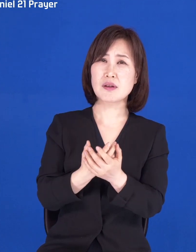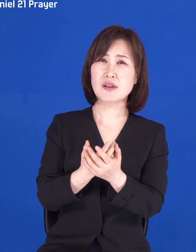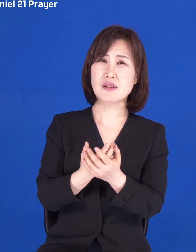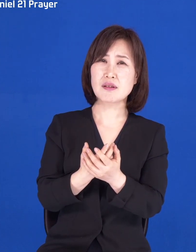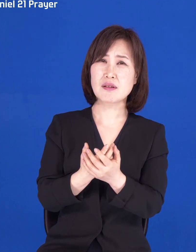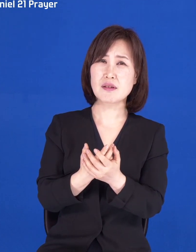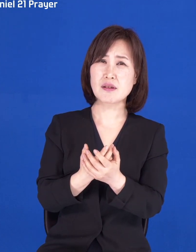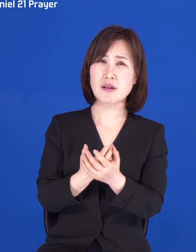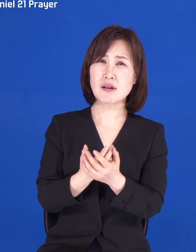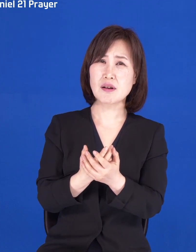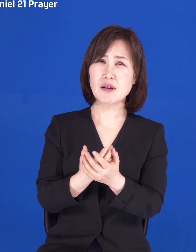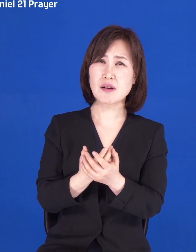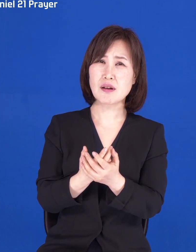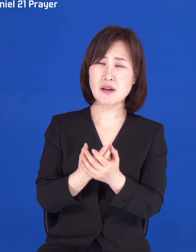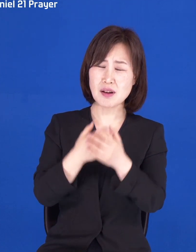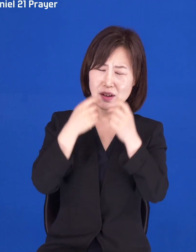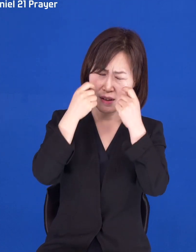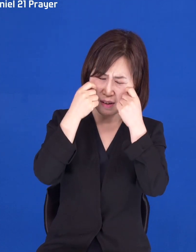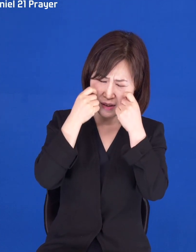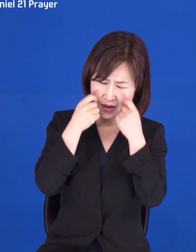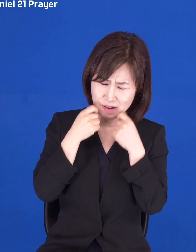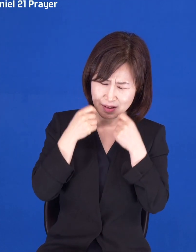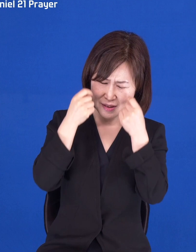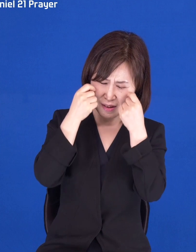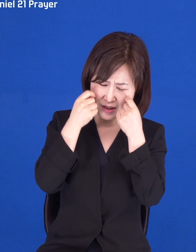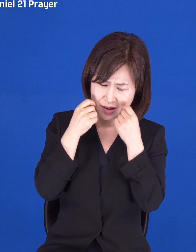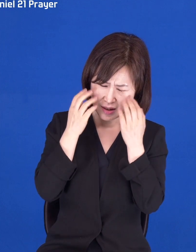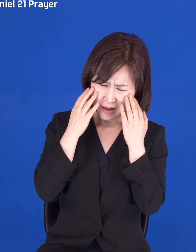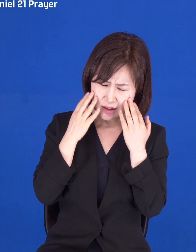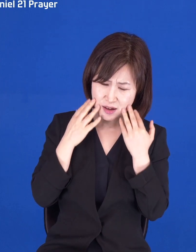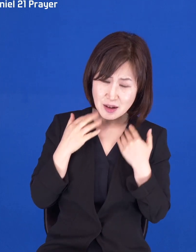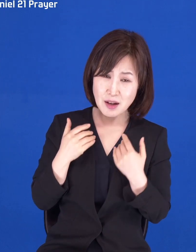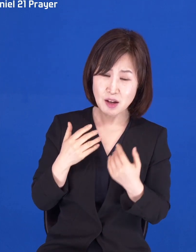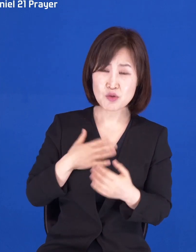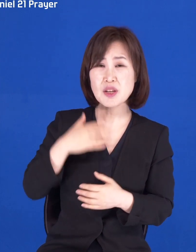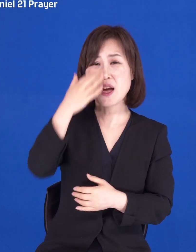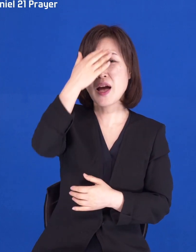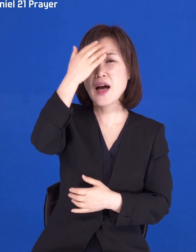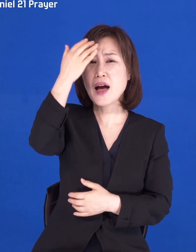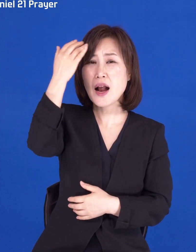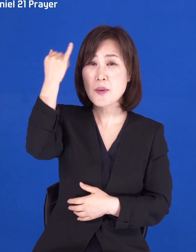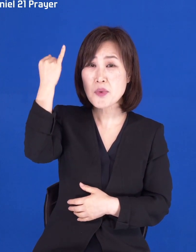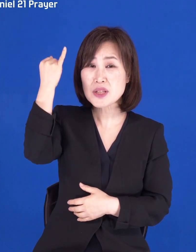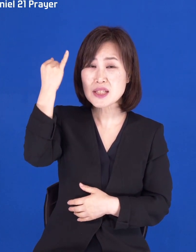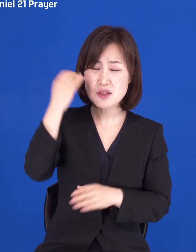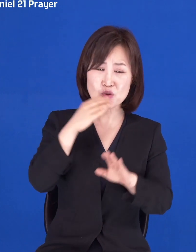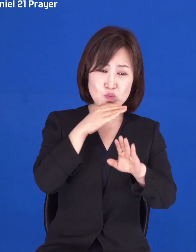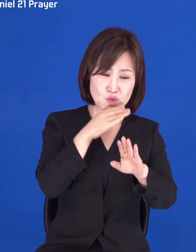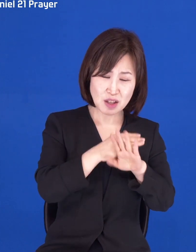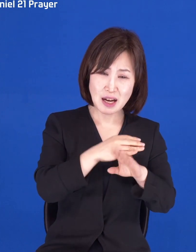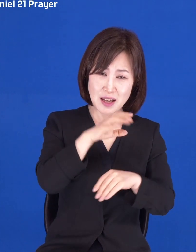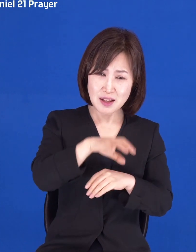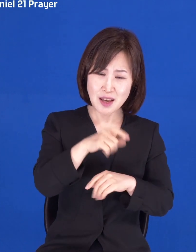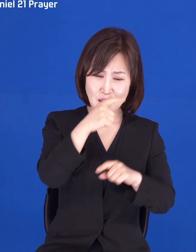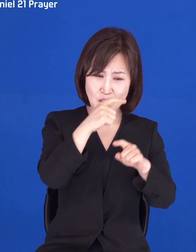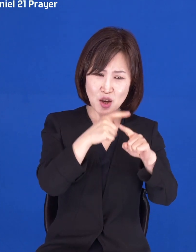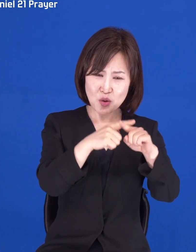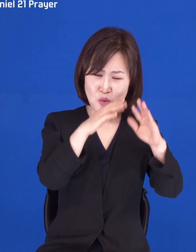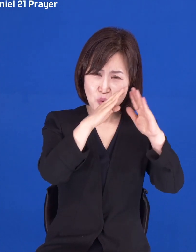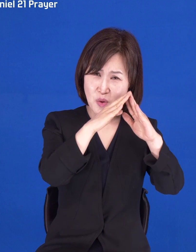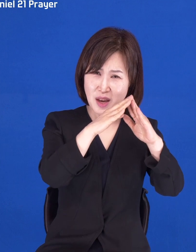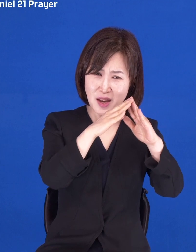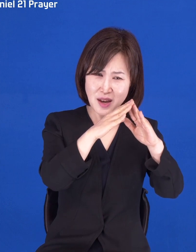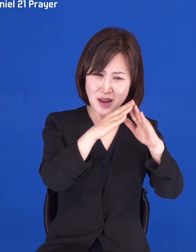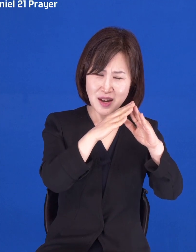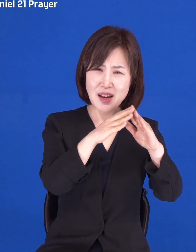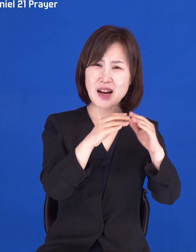앉아가지고는 그냥 펑펑 울었습니다. 우리 할머니도 북한에 교회가 있을 때 이런 예배를 드리셨을